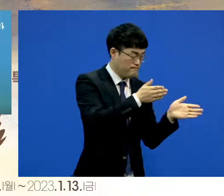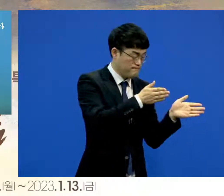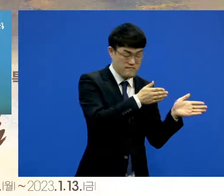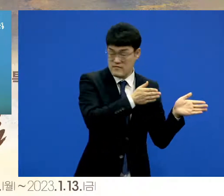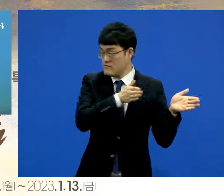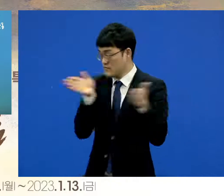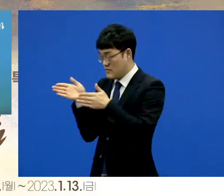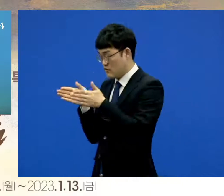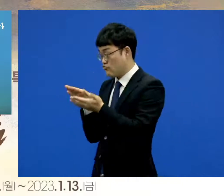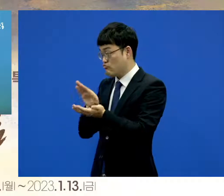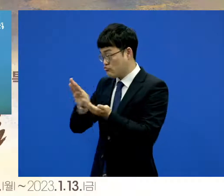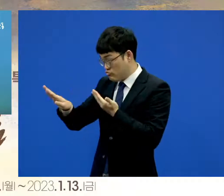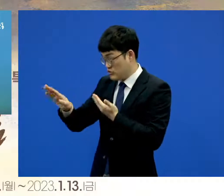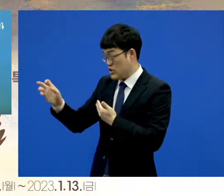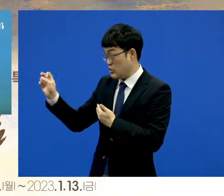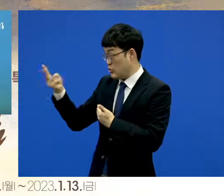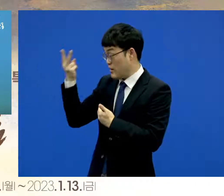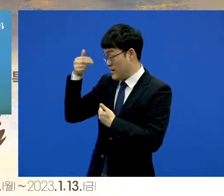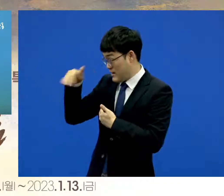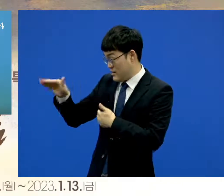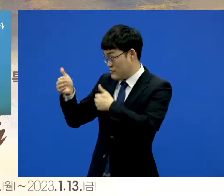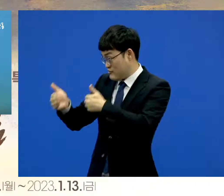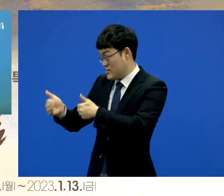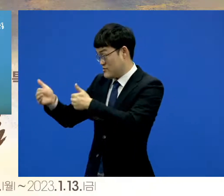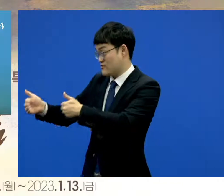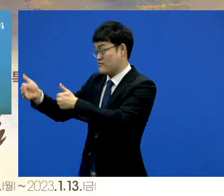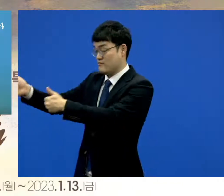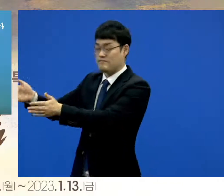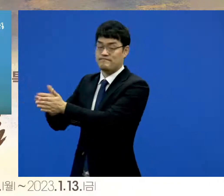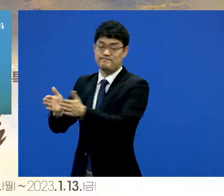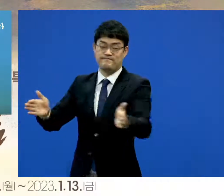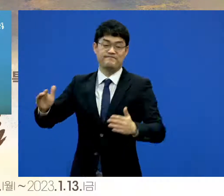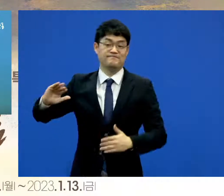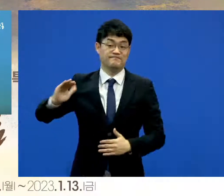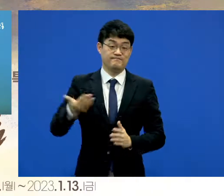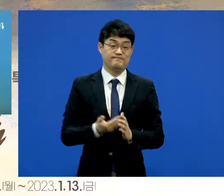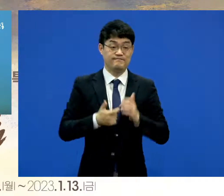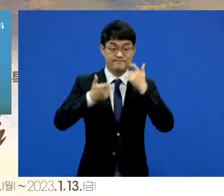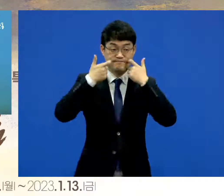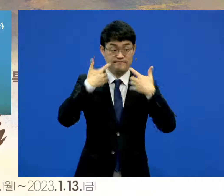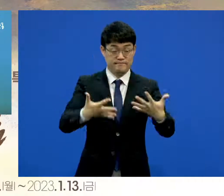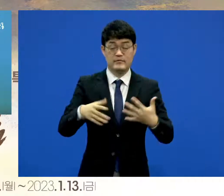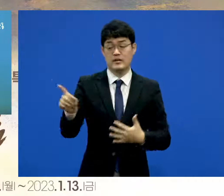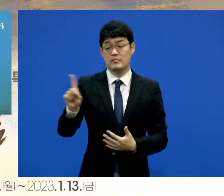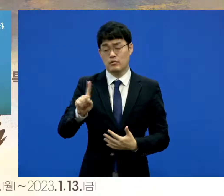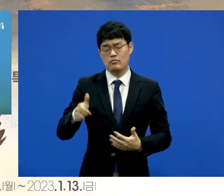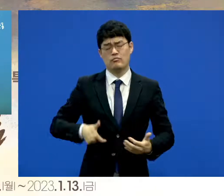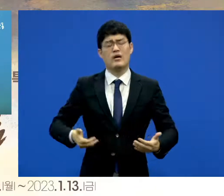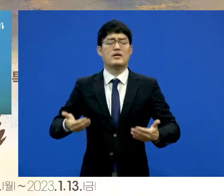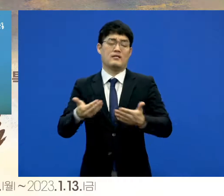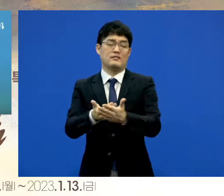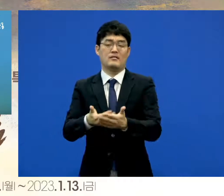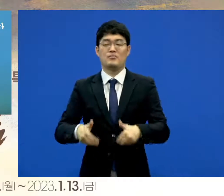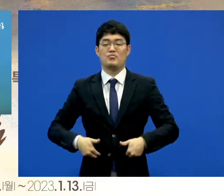과정의 의미가 이제 있어지게 됩니다. 분명한 것은 회심이 있어야 된다.